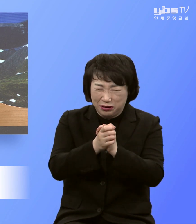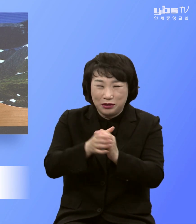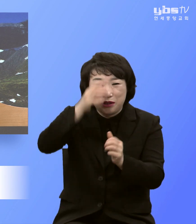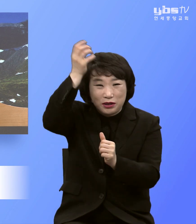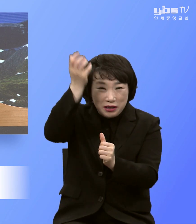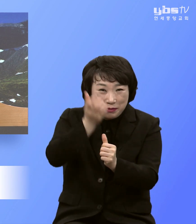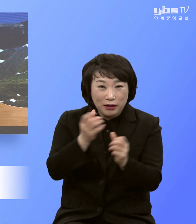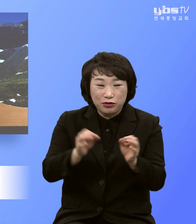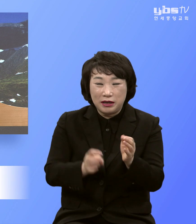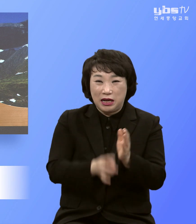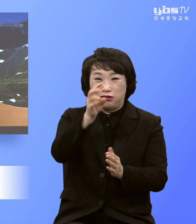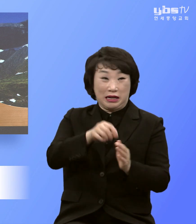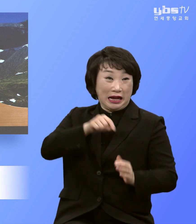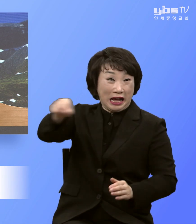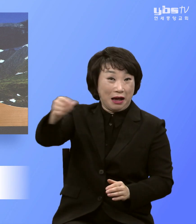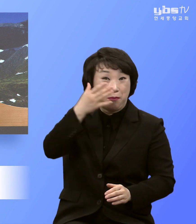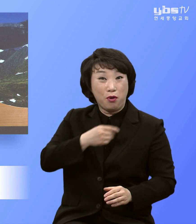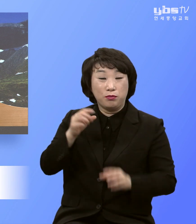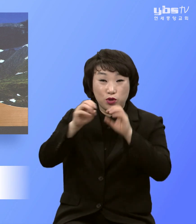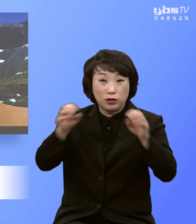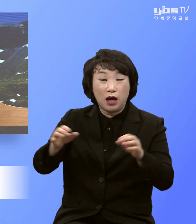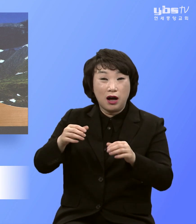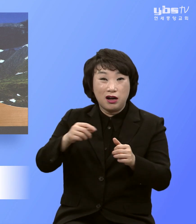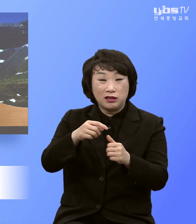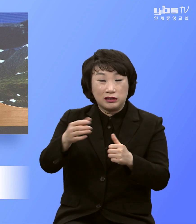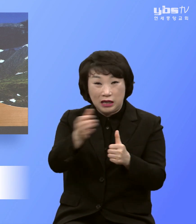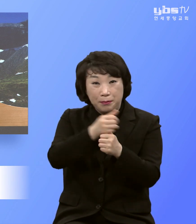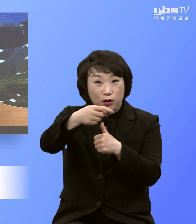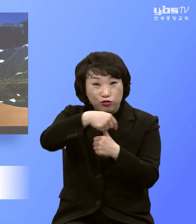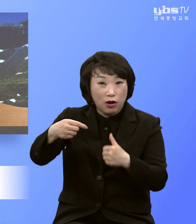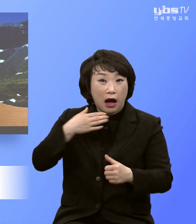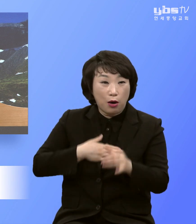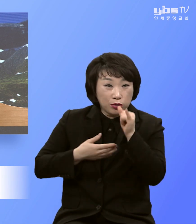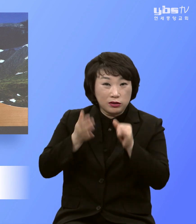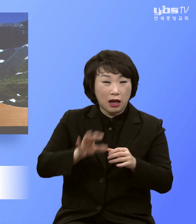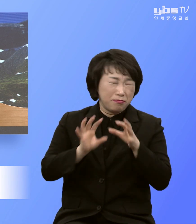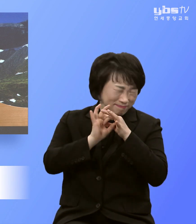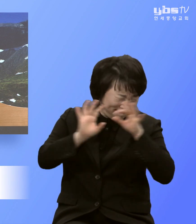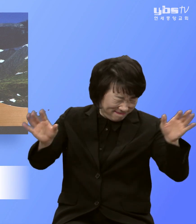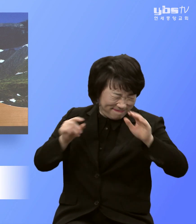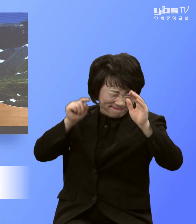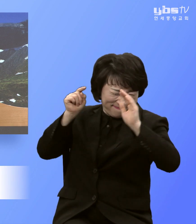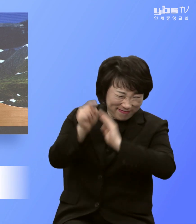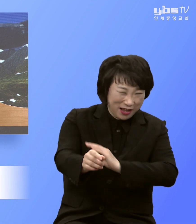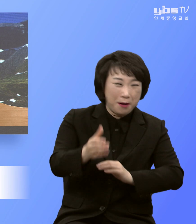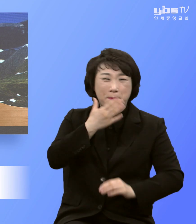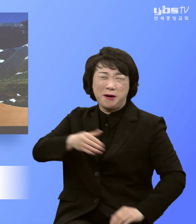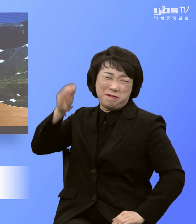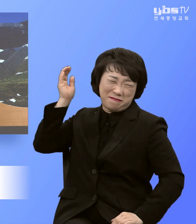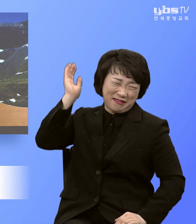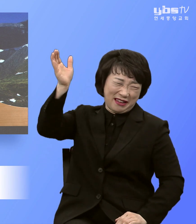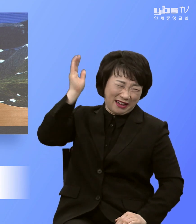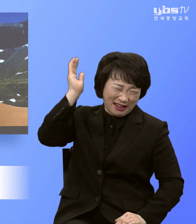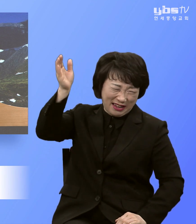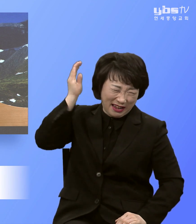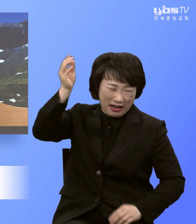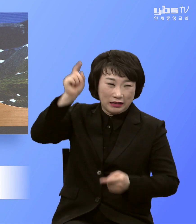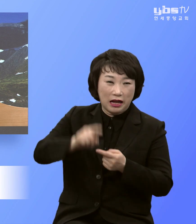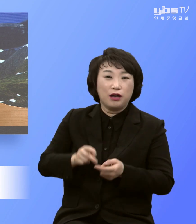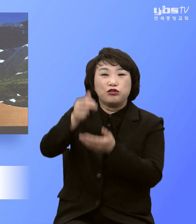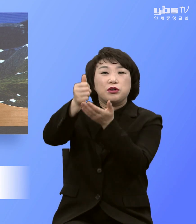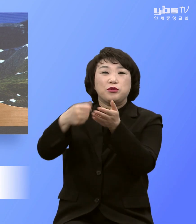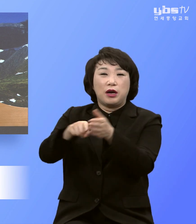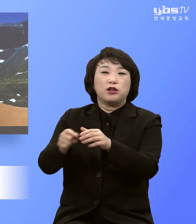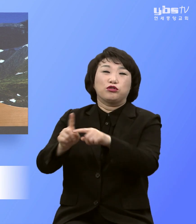순간에 예루살렘 가서 복음 전하면 죽는다는 걸 빨리 알면서 무릎쓰고 가서 복음 전하다 주를 위해 죽지